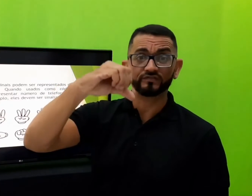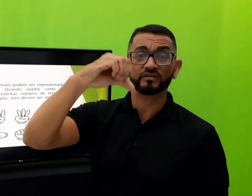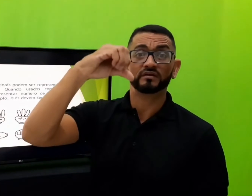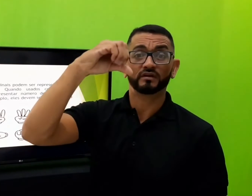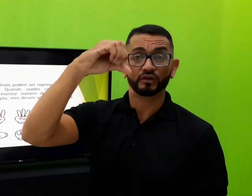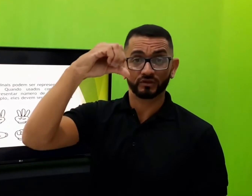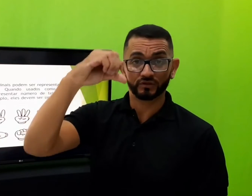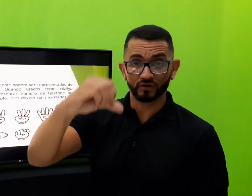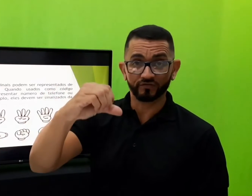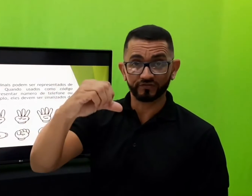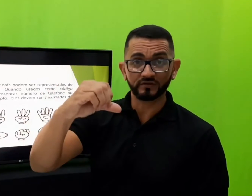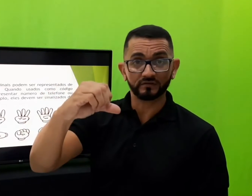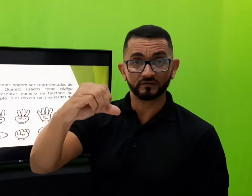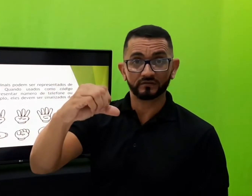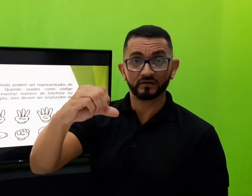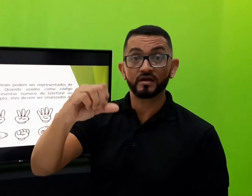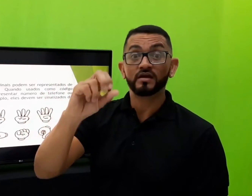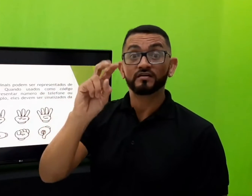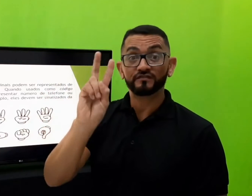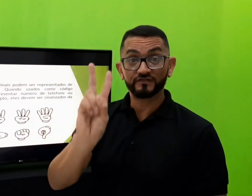9, 9,